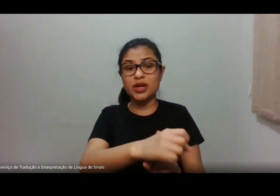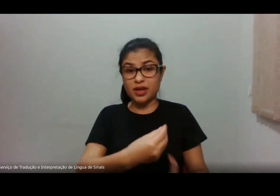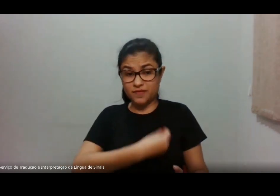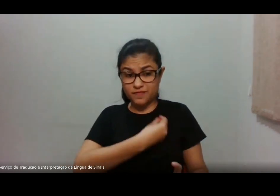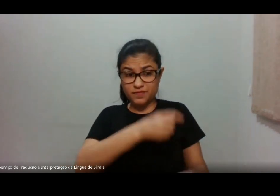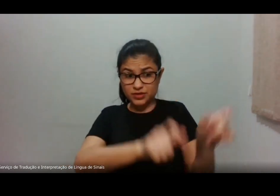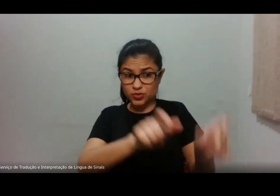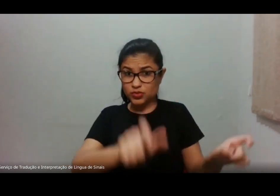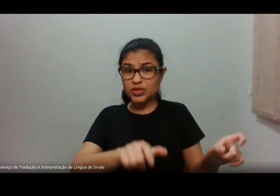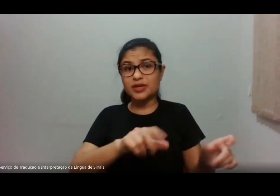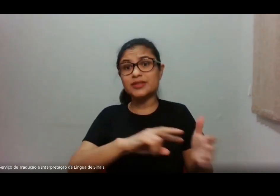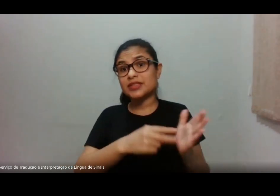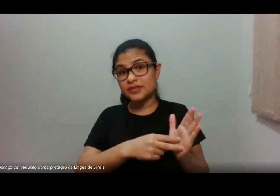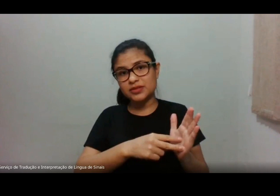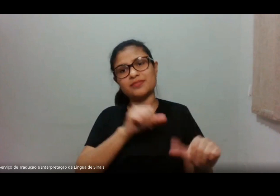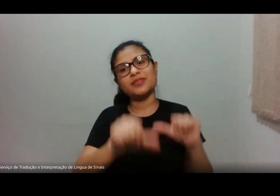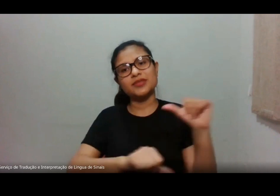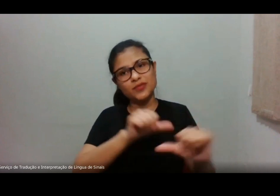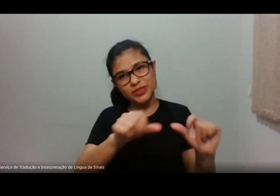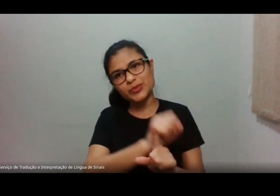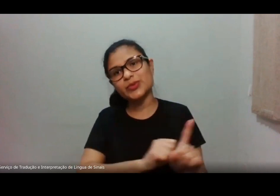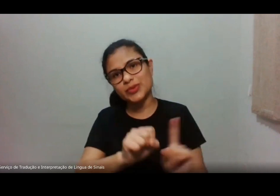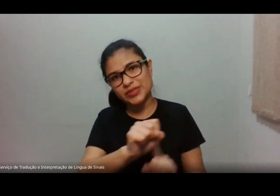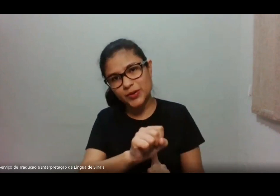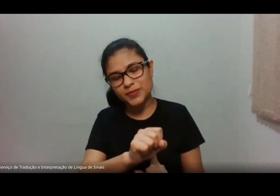a transformação social. Bom,